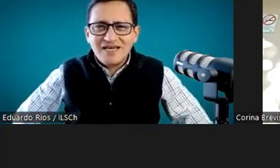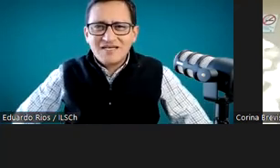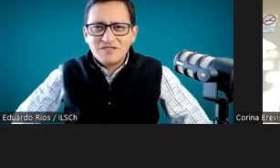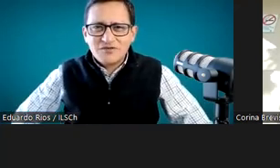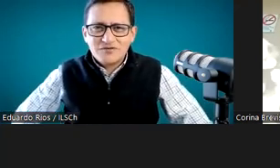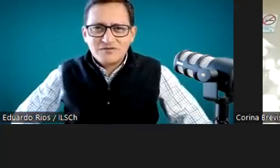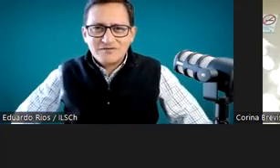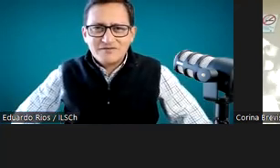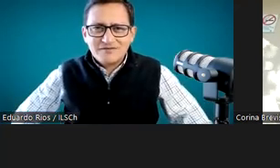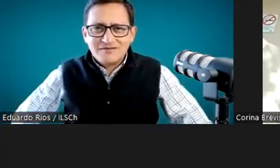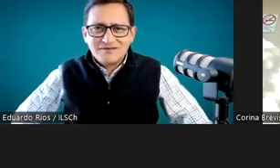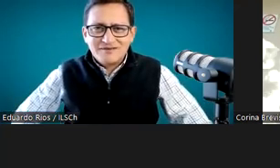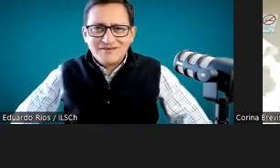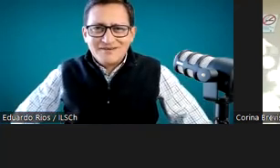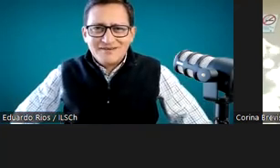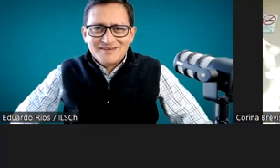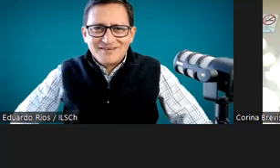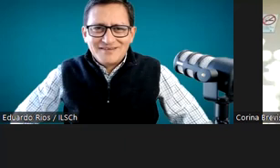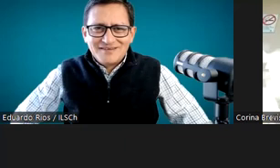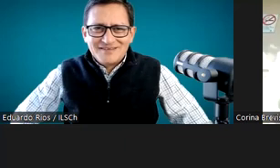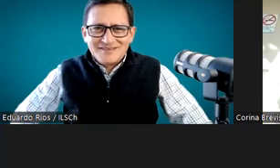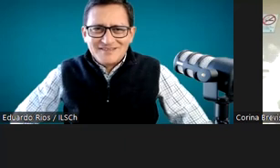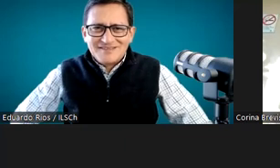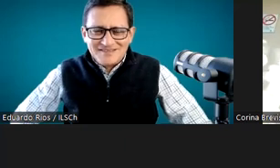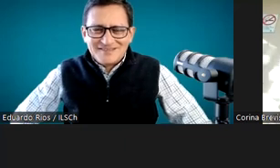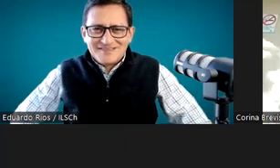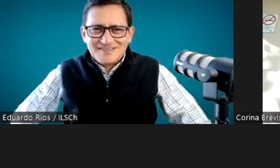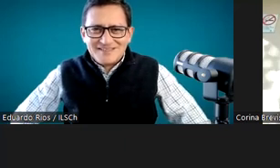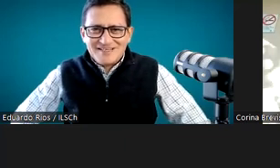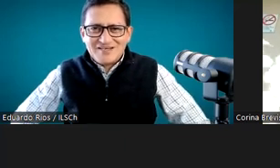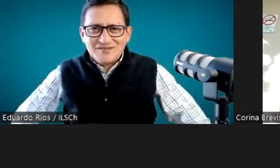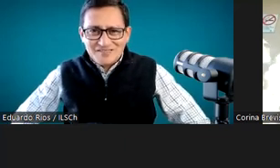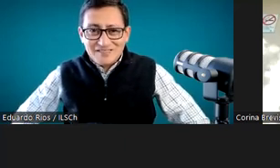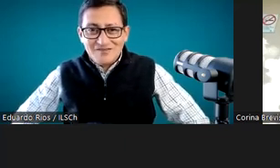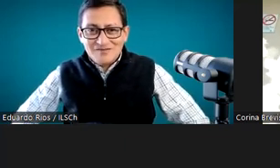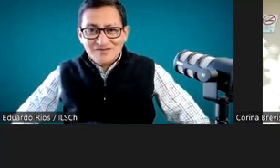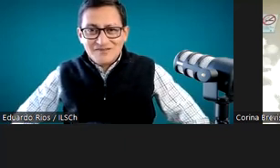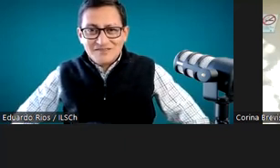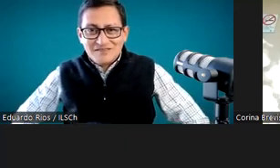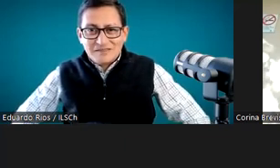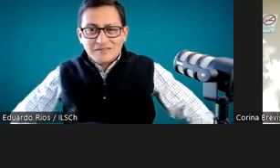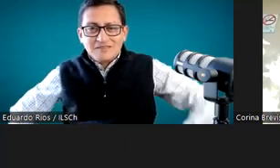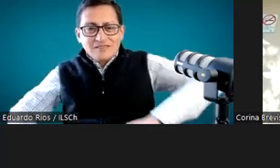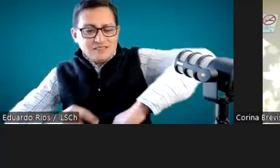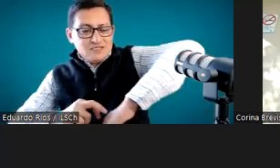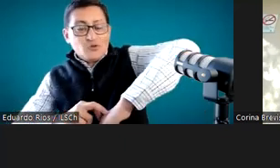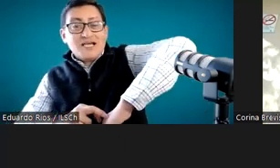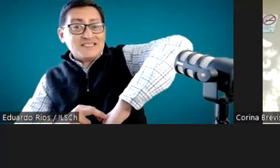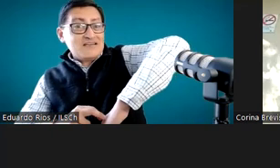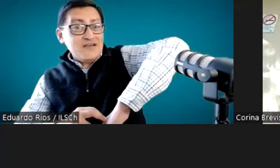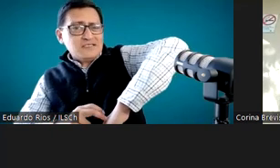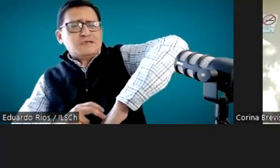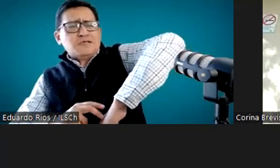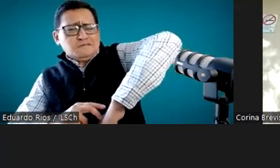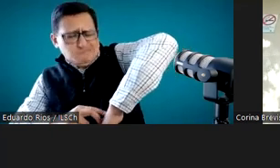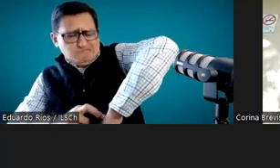¿Qué idea le transmitió? Subir con cansancio, cansado. Claro, ¿cierto? Y puede que